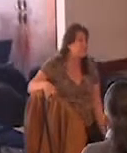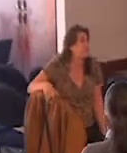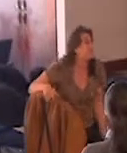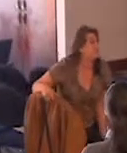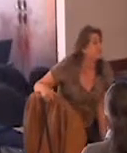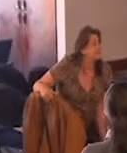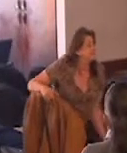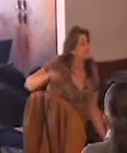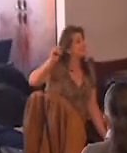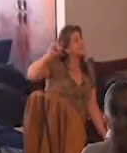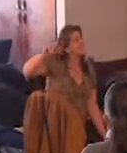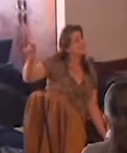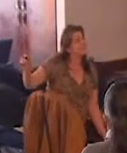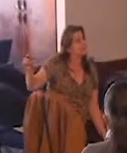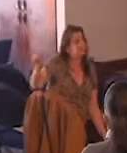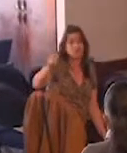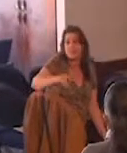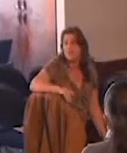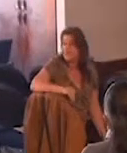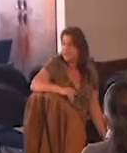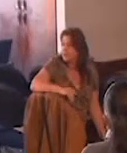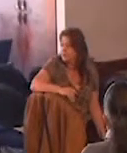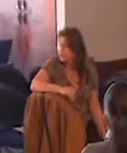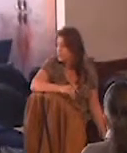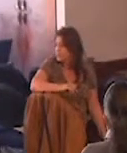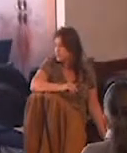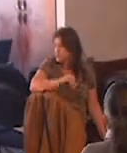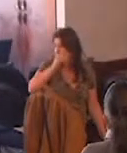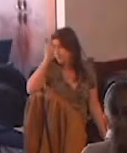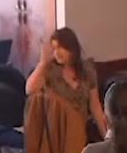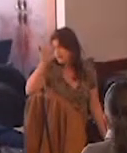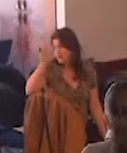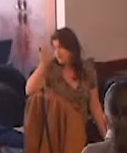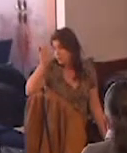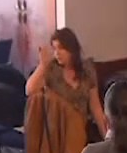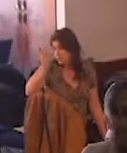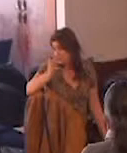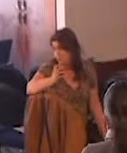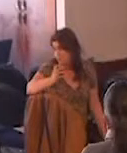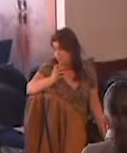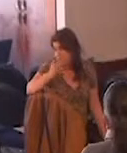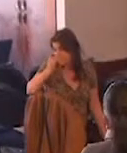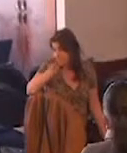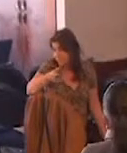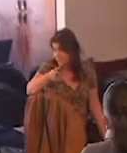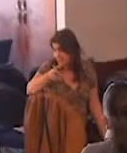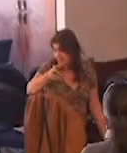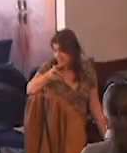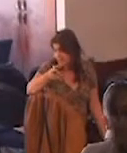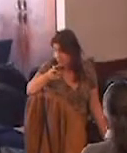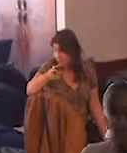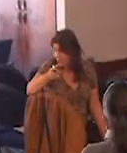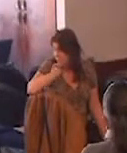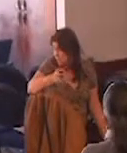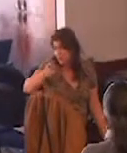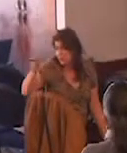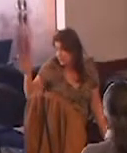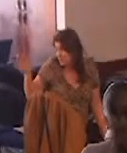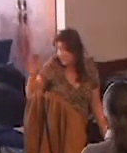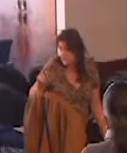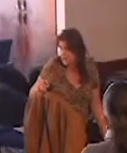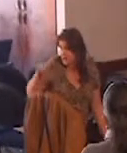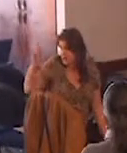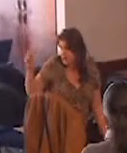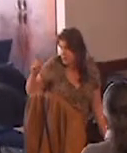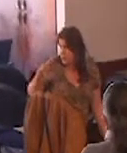sé qué, de fotos, sistema de intercambio de fotos. Entonces se lo dicen con las fotos de mi hijo, estoy hablando de